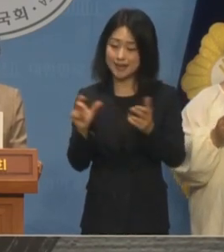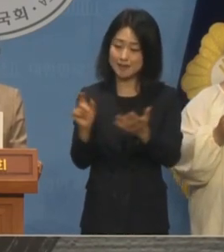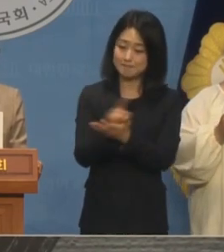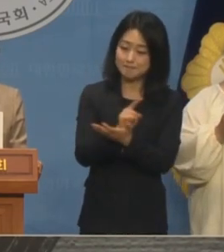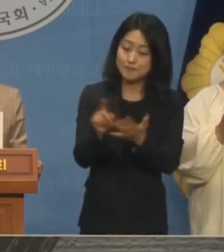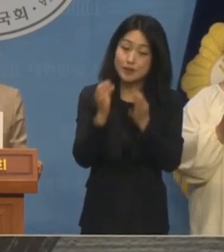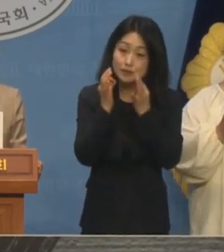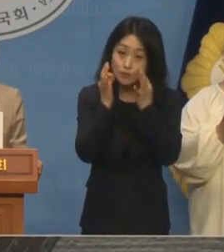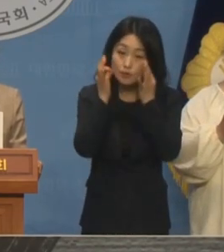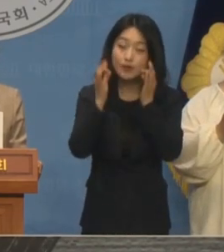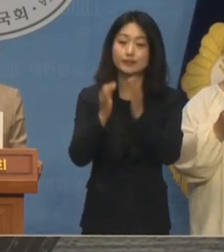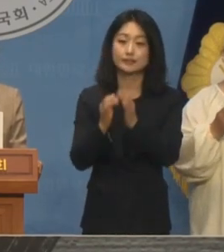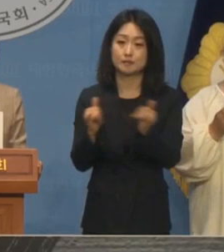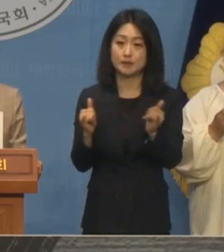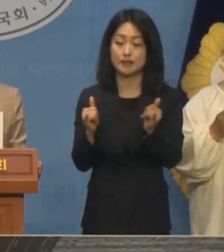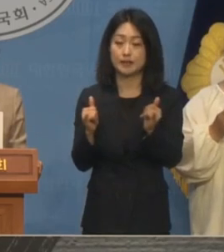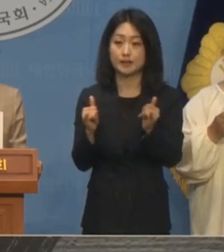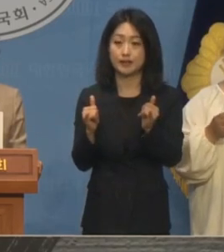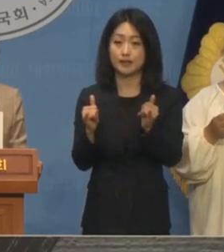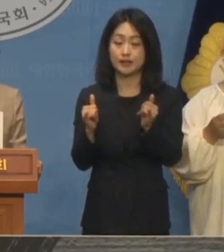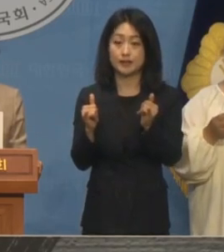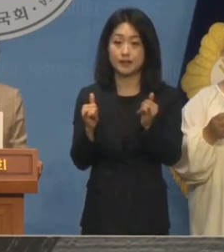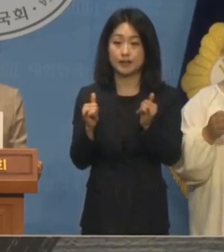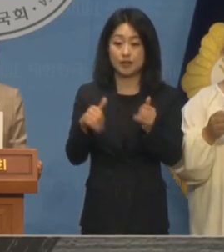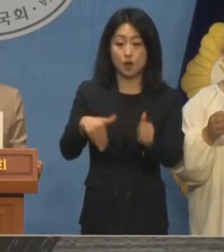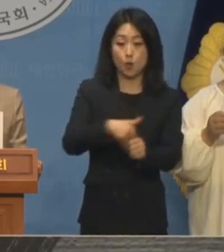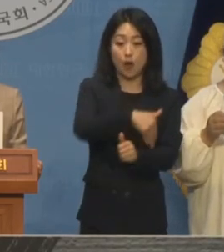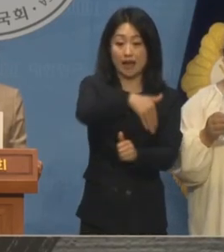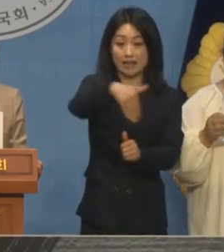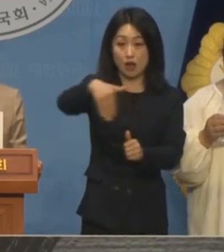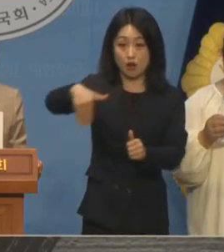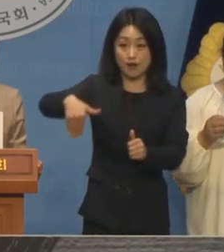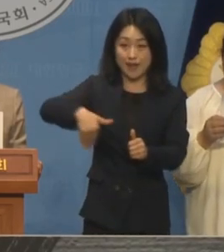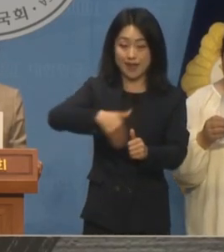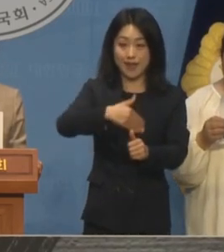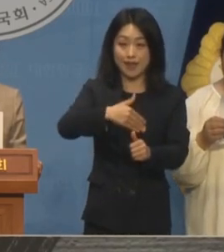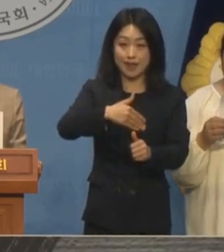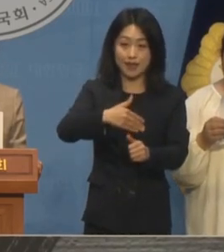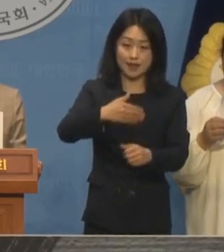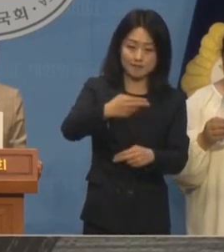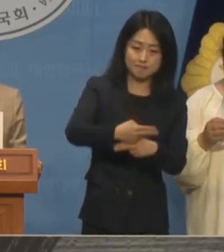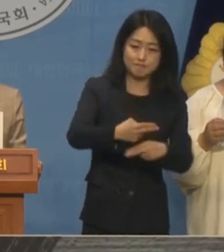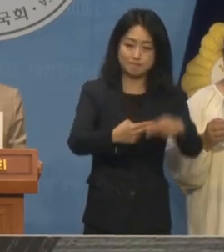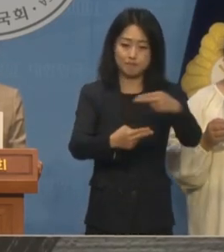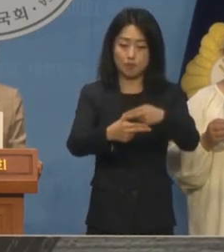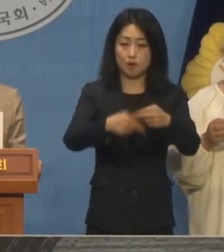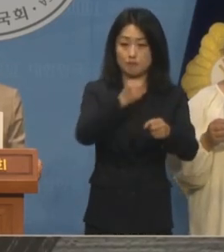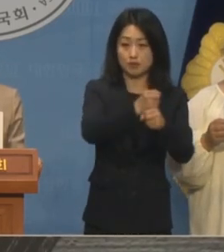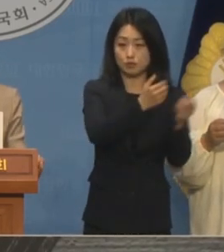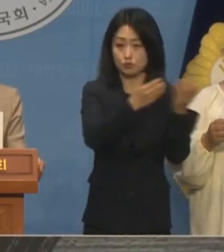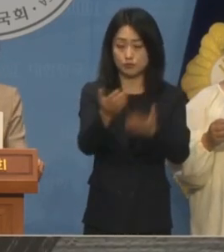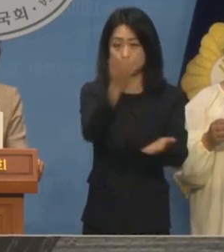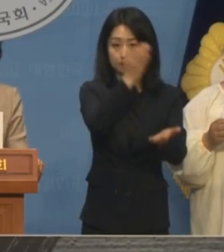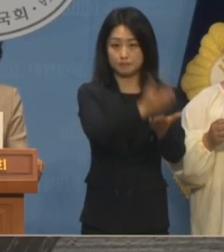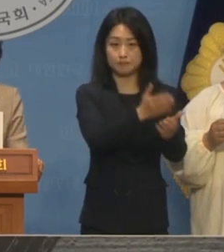노력하는 장애 시민에게 환경적 장벽이 되지 않기를 바랍니다.